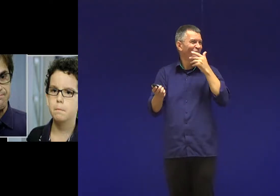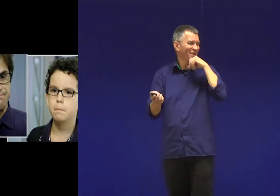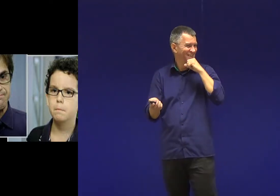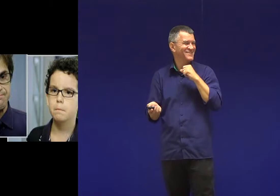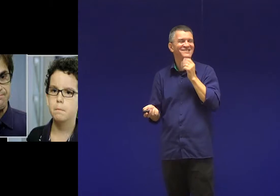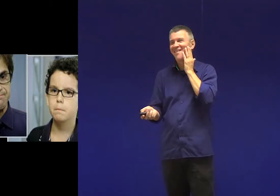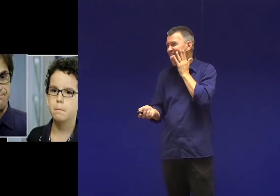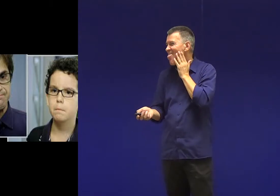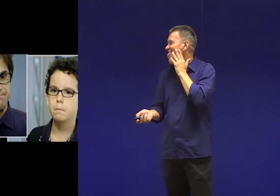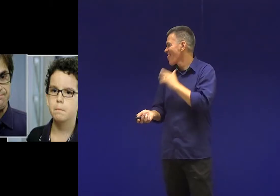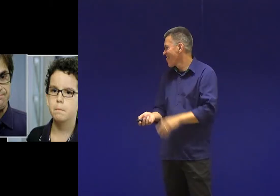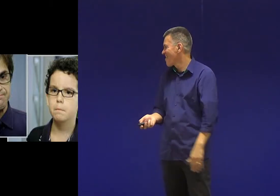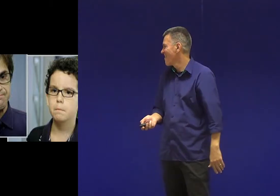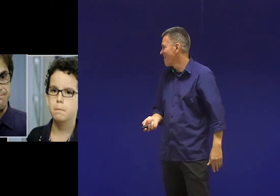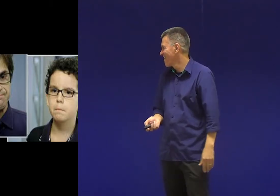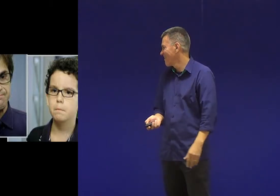Né? O filho é uma cópia do pai.